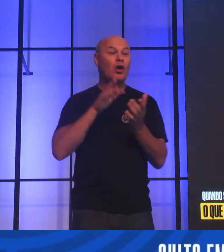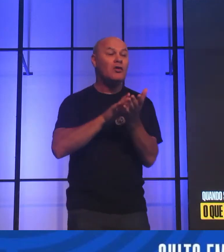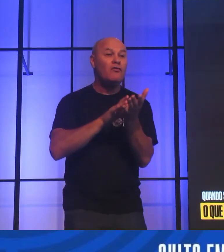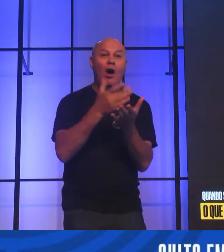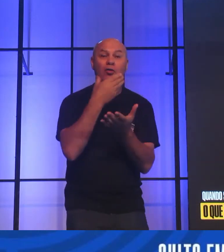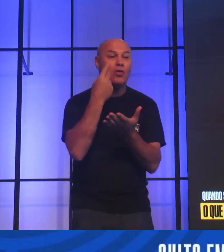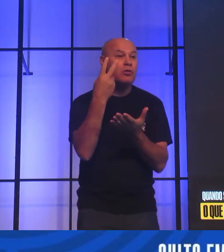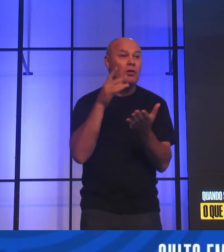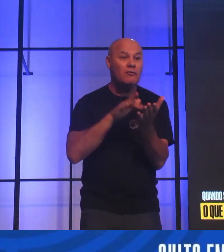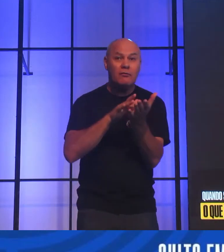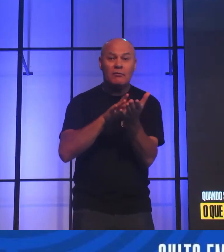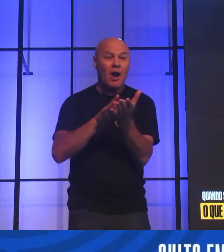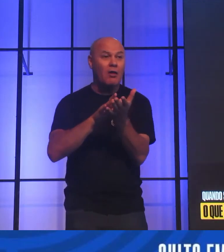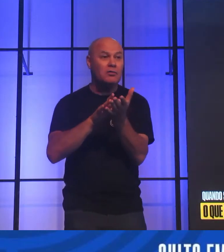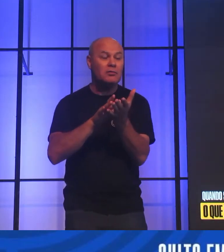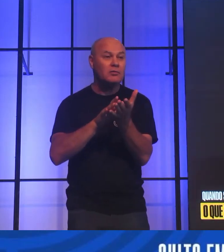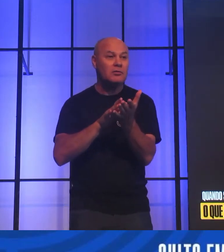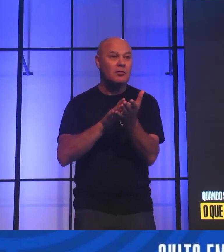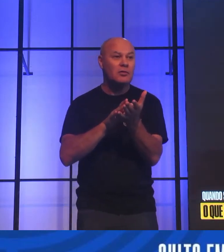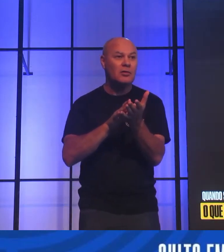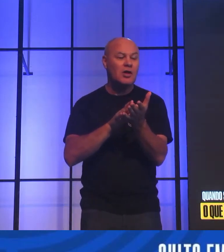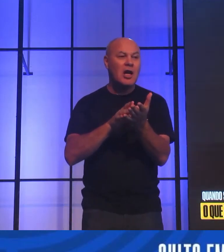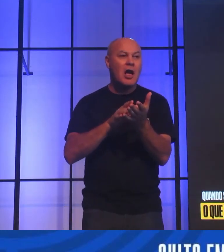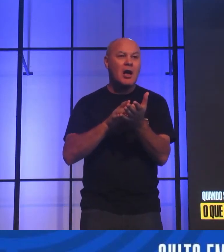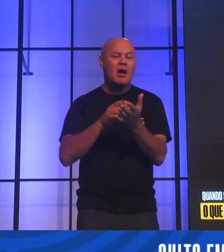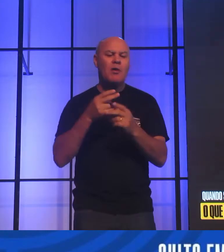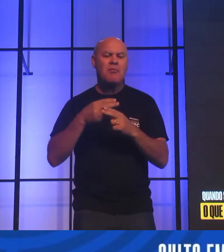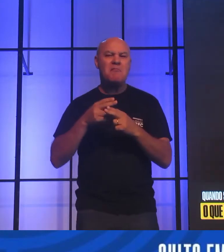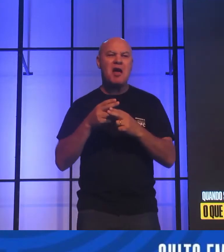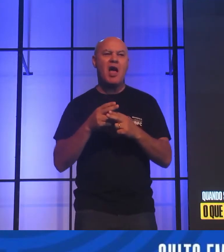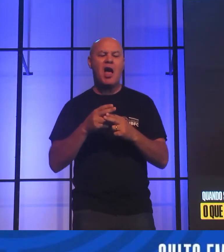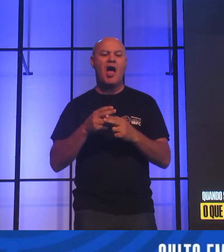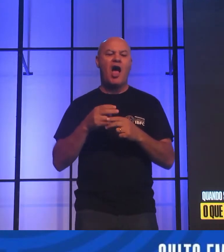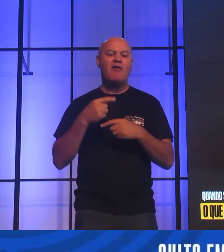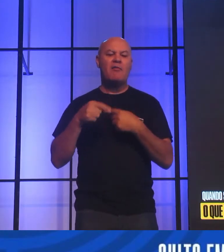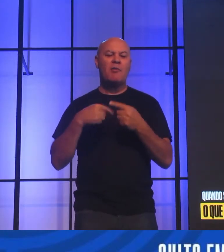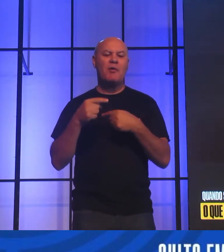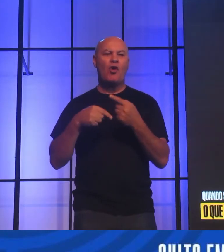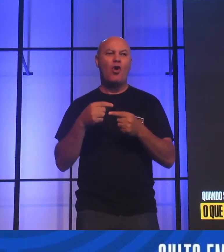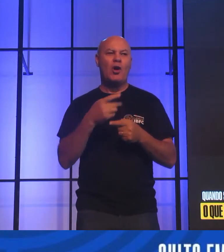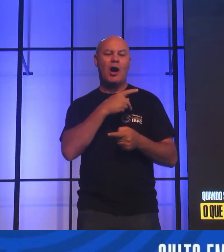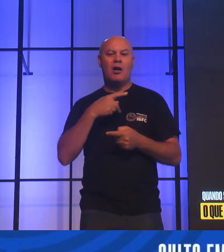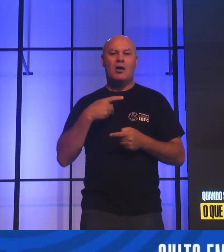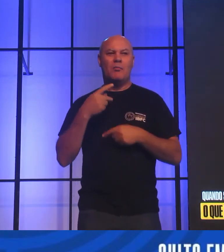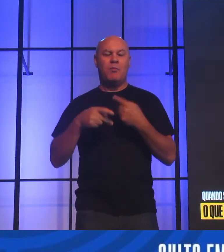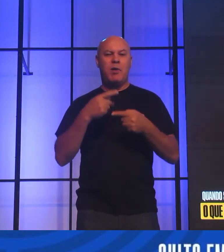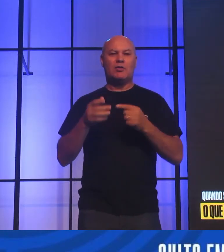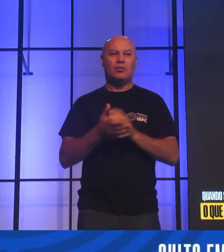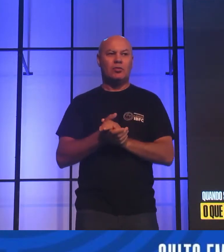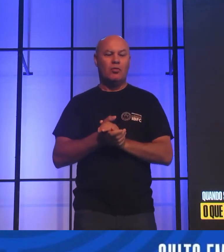Mas depois, com o tempo, teve um que eu disse para uma das minhas filhas, larga fora.